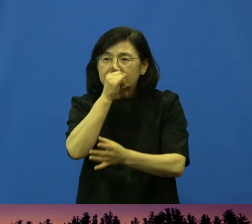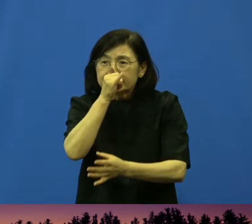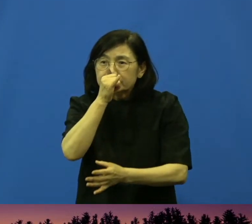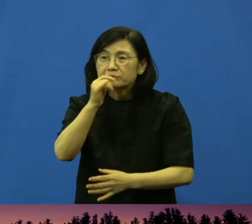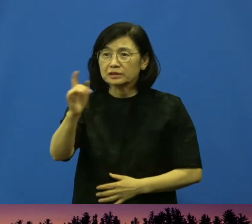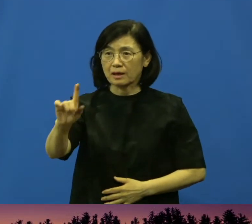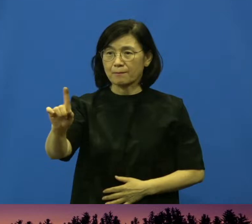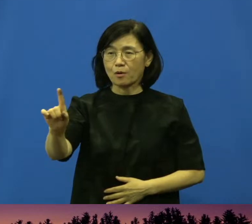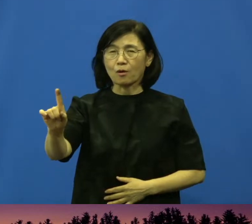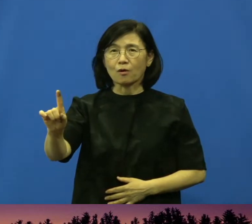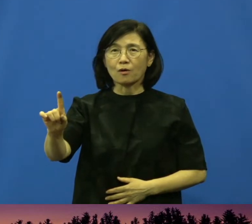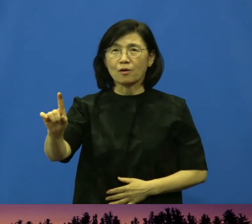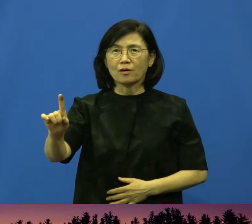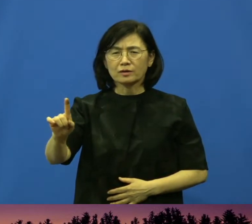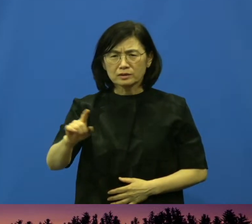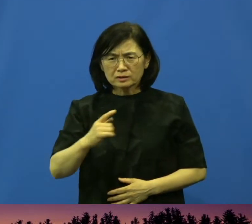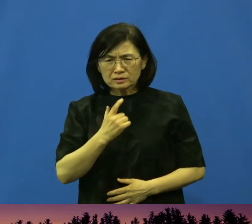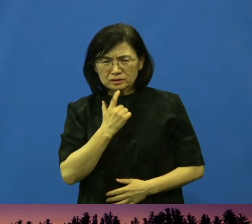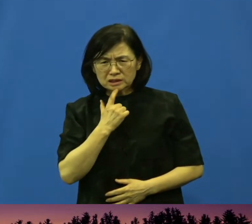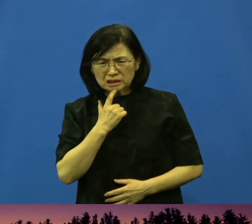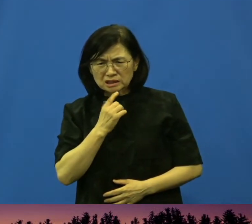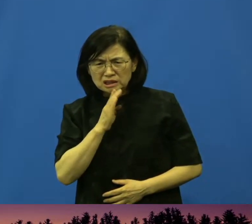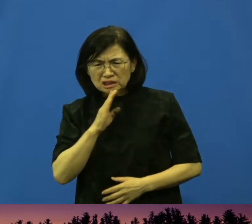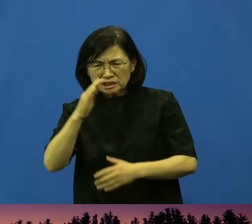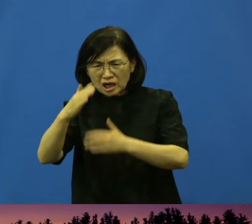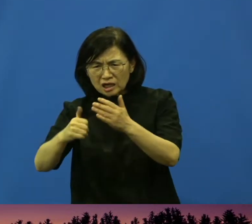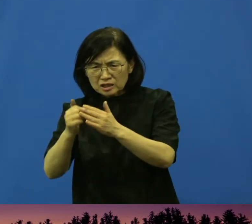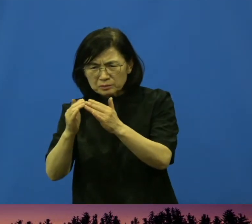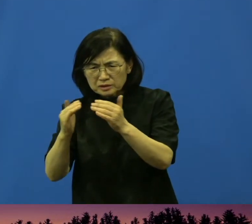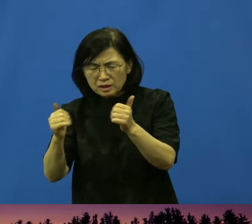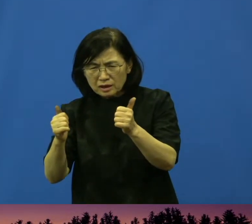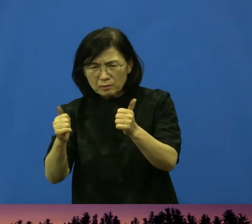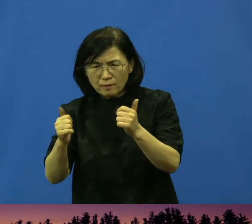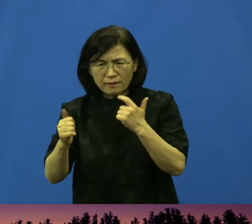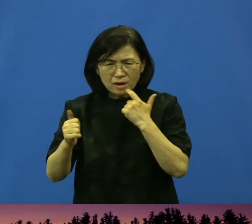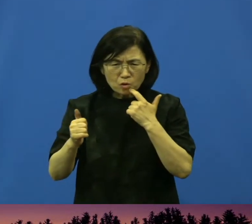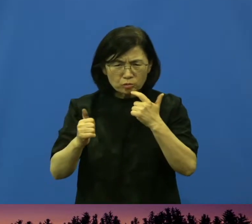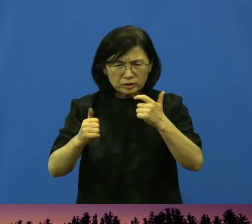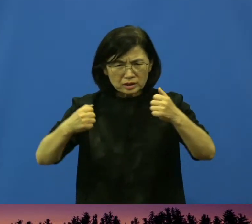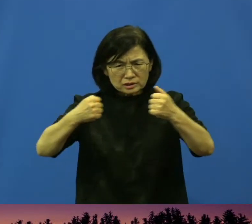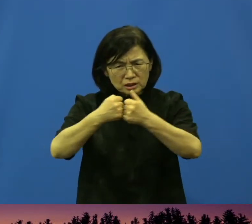뭐야, 여기서도 야곱이 이긴 거야? 무엇이 이겼다는 것이죠, 여러분?